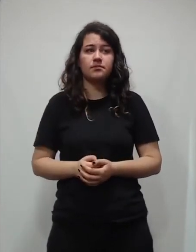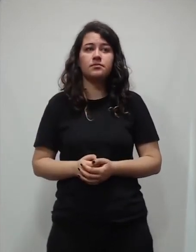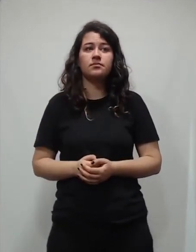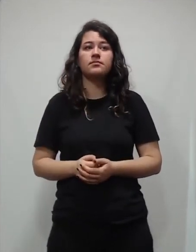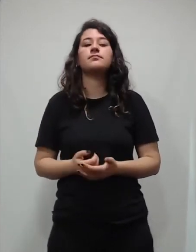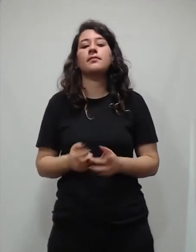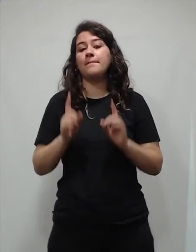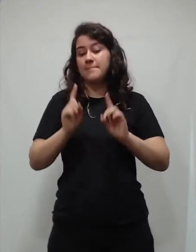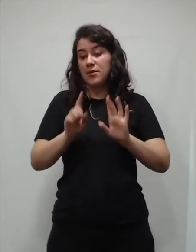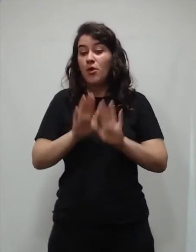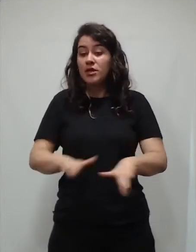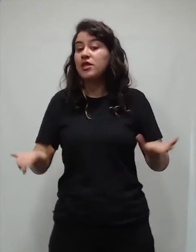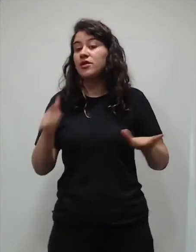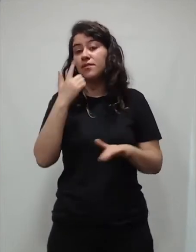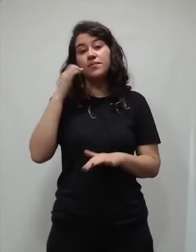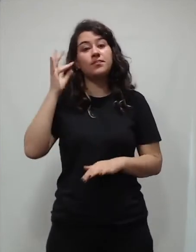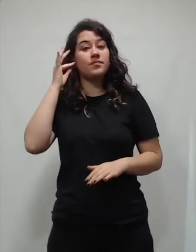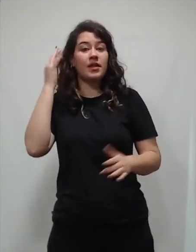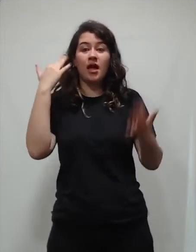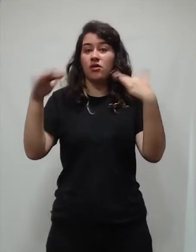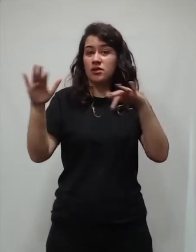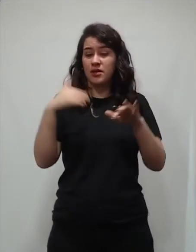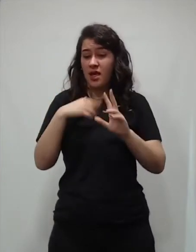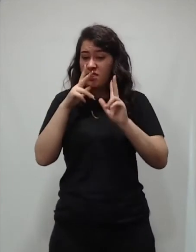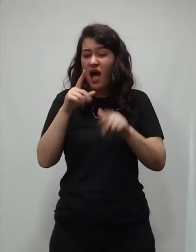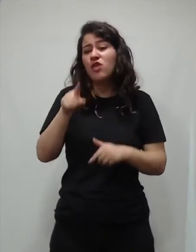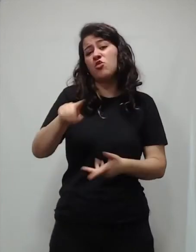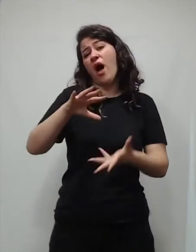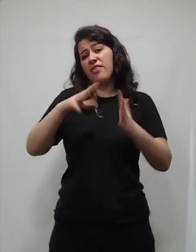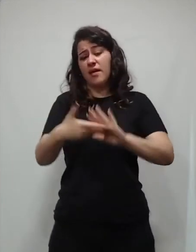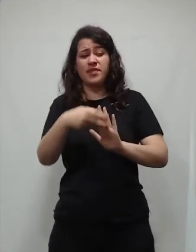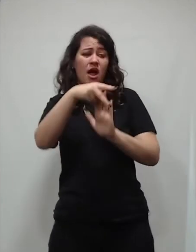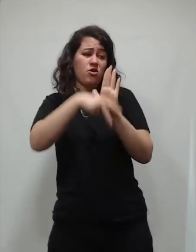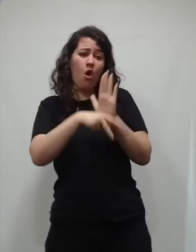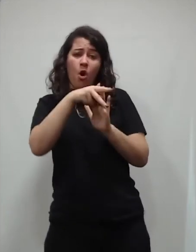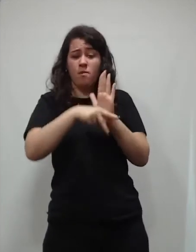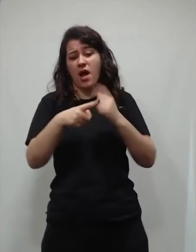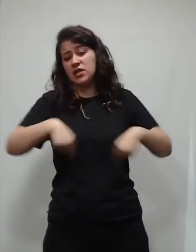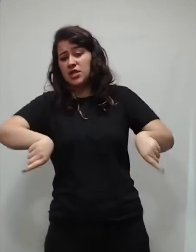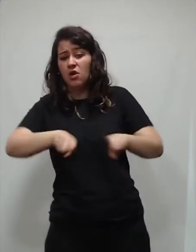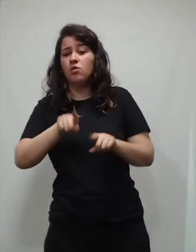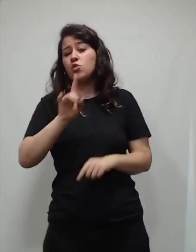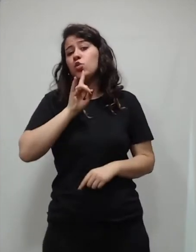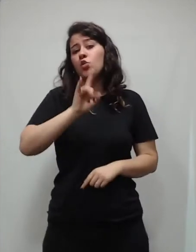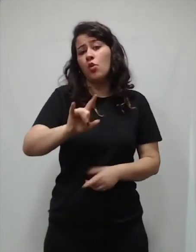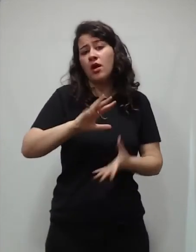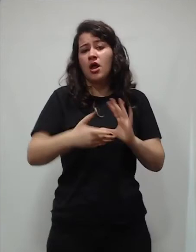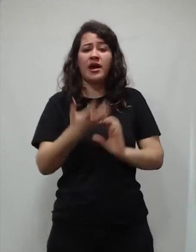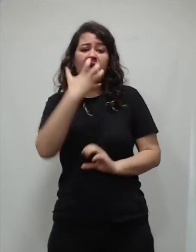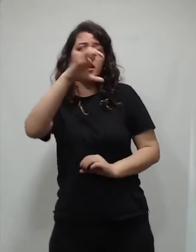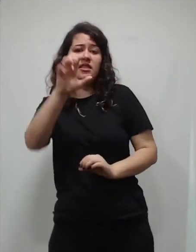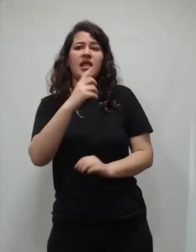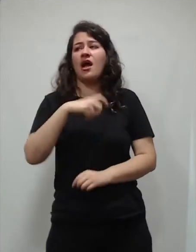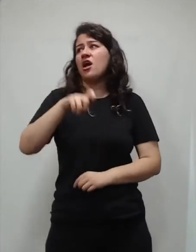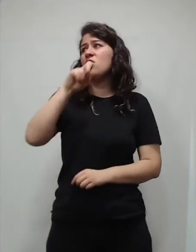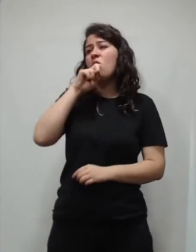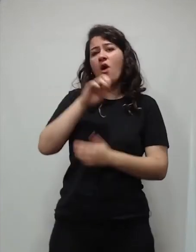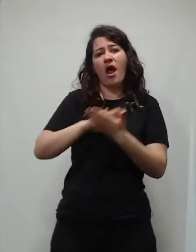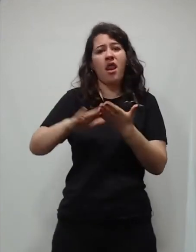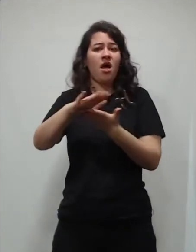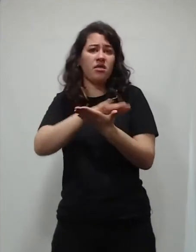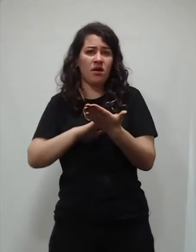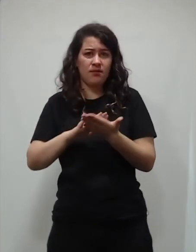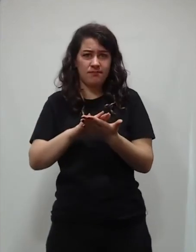Entonces, a esos niños, niñas y adolescentes le vamos a decir que se adecúen a la norma del salón, que no griten, que no se